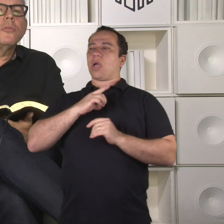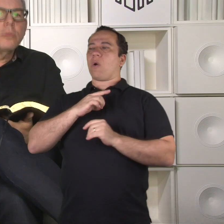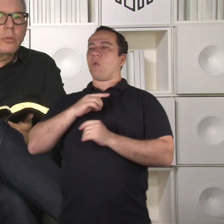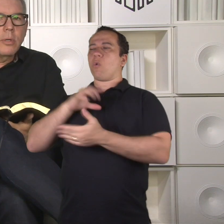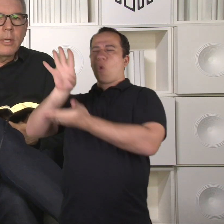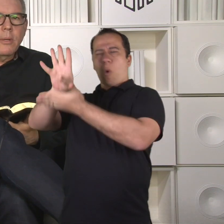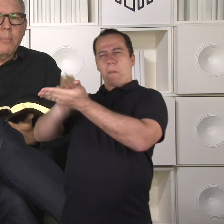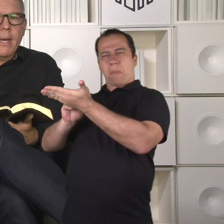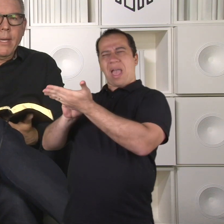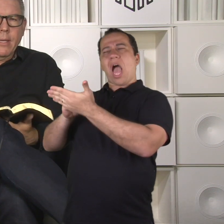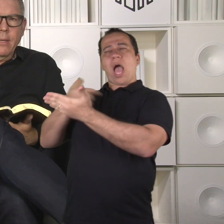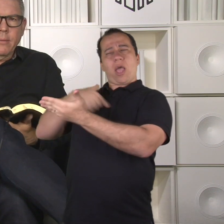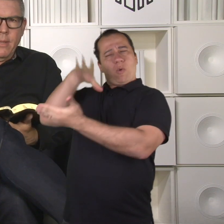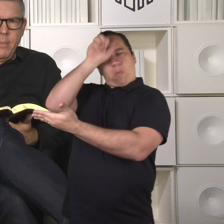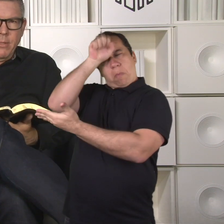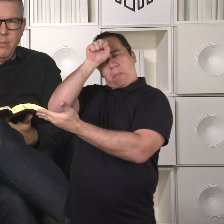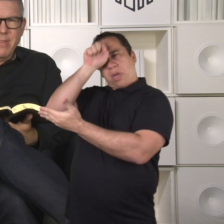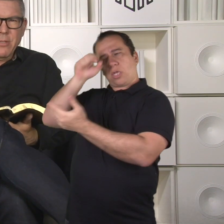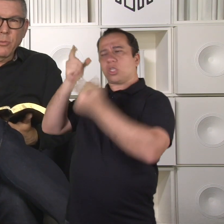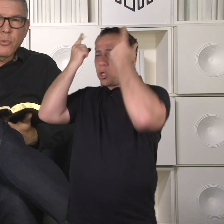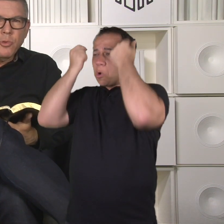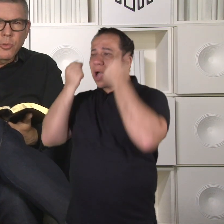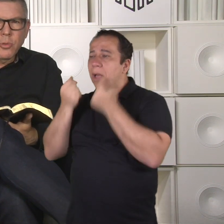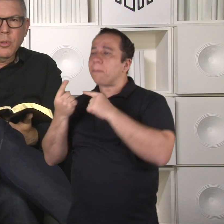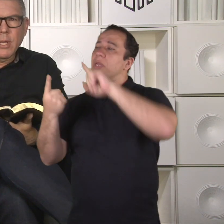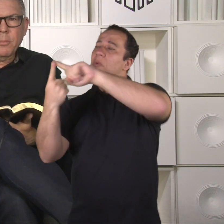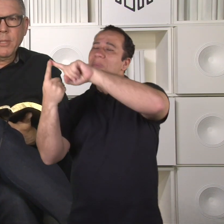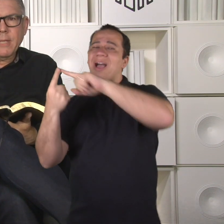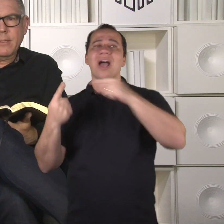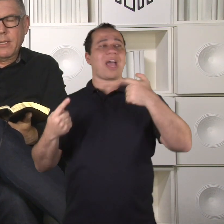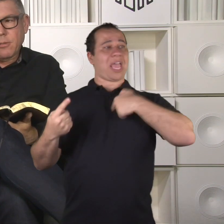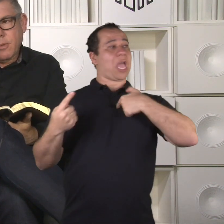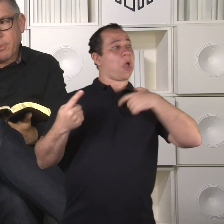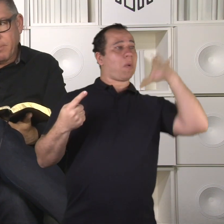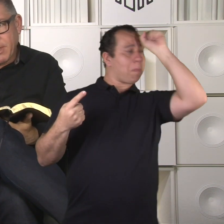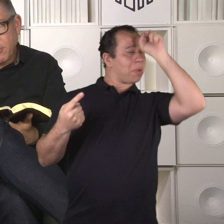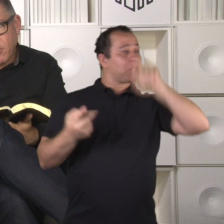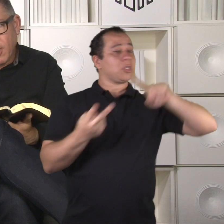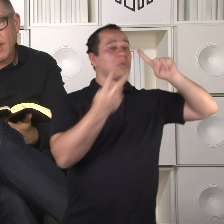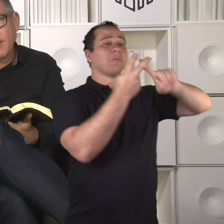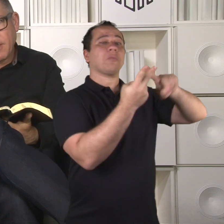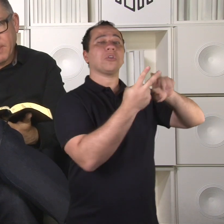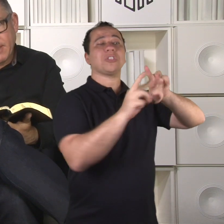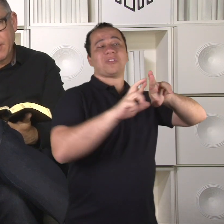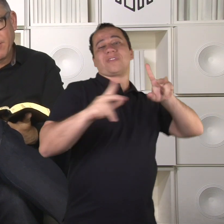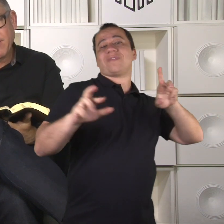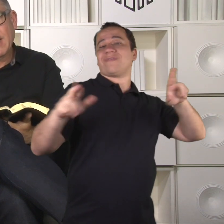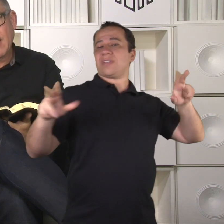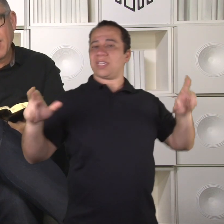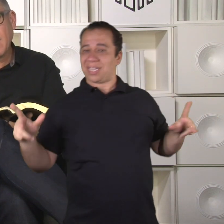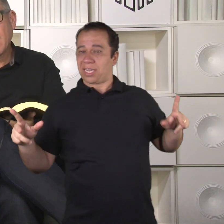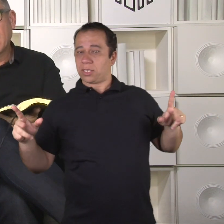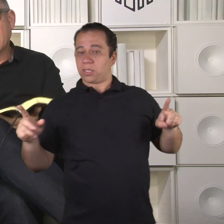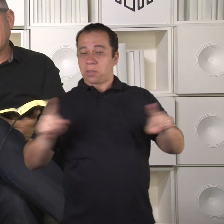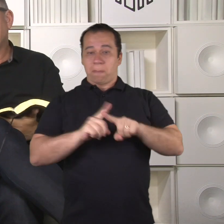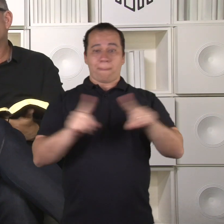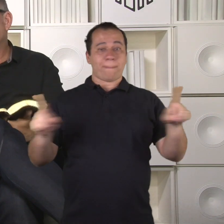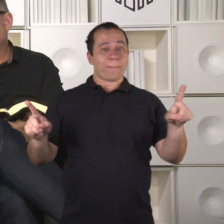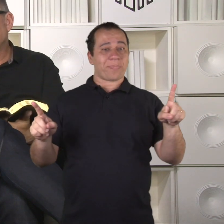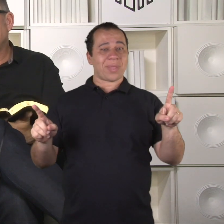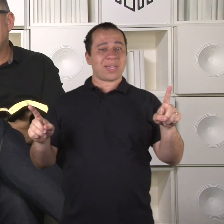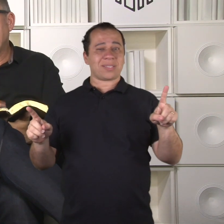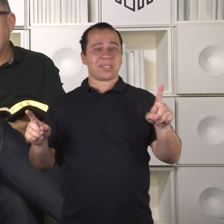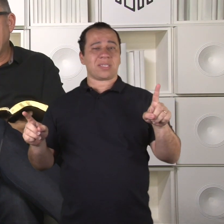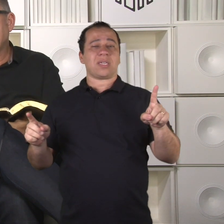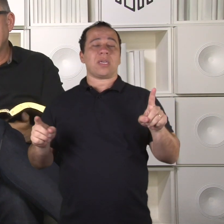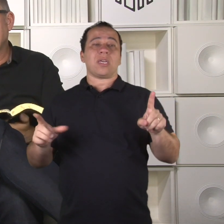um jugo. Para que um rabino tivesse um jugo, que ele pudesse ter a sua própria escola interpretativa da lei, isso era um